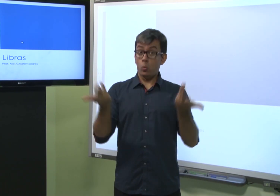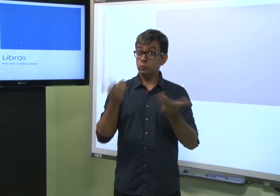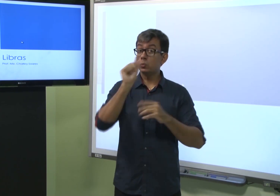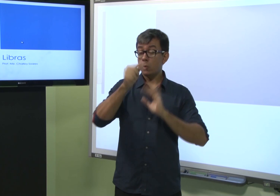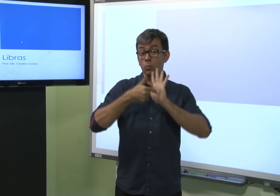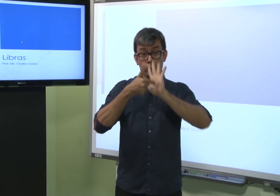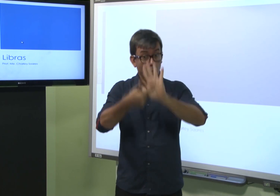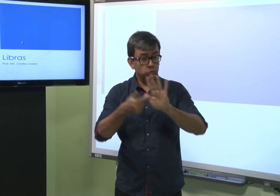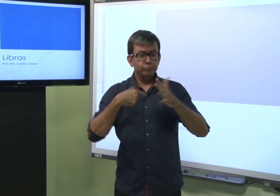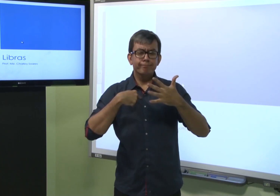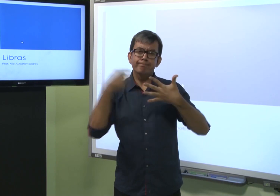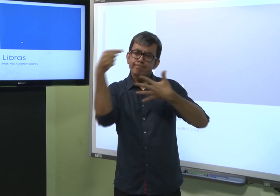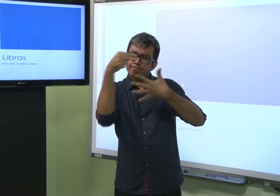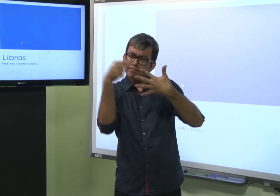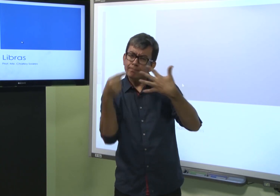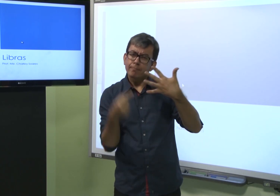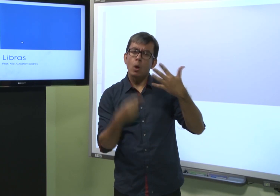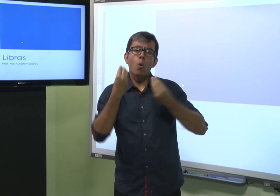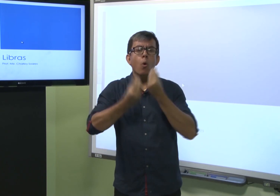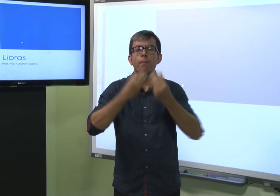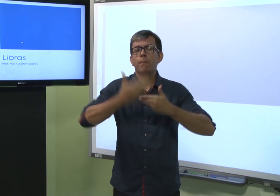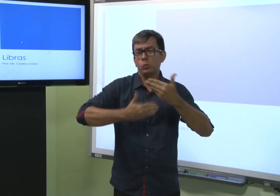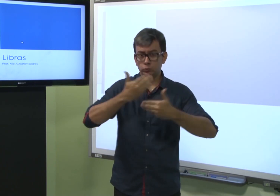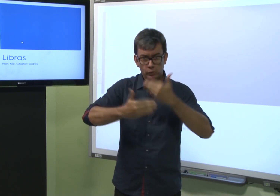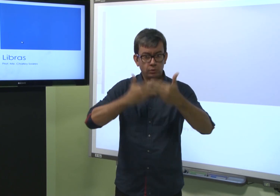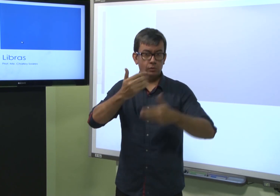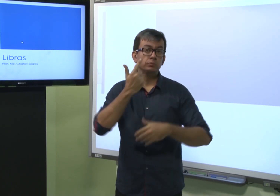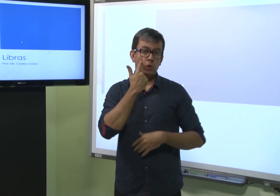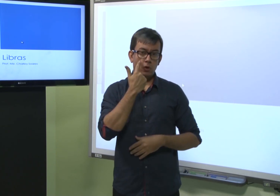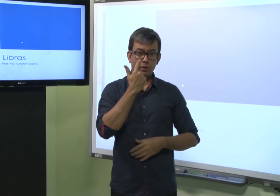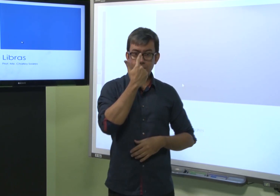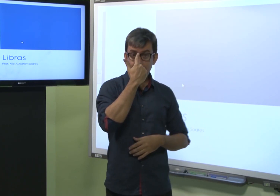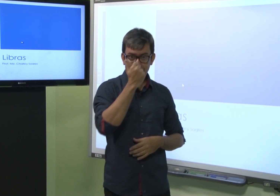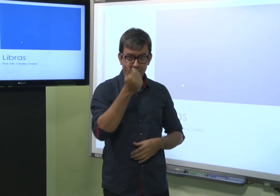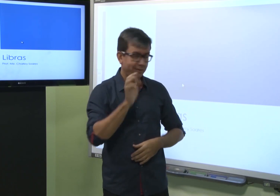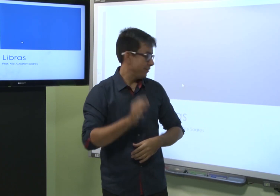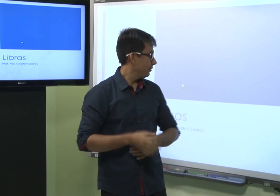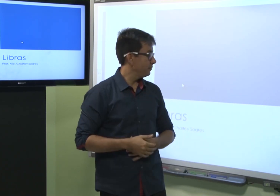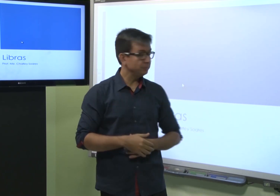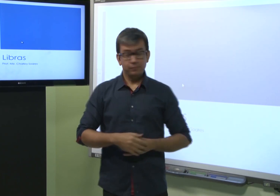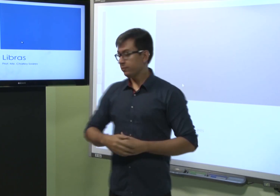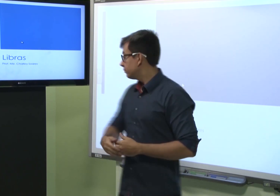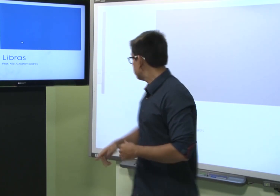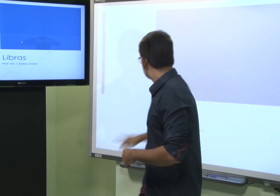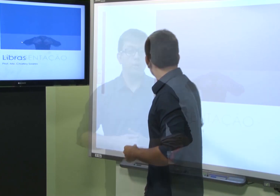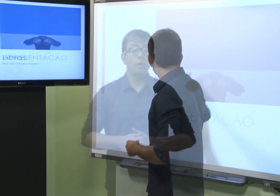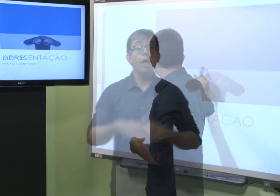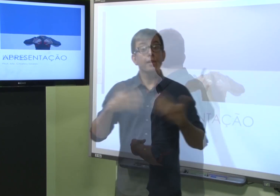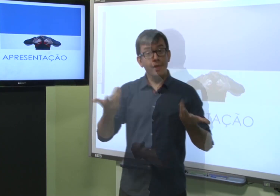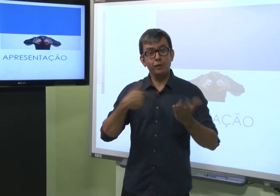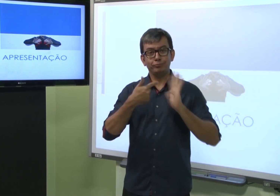língua. E hoje eu vou estar apresentando alguns tópicos para vocês no decorrer da aula.